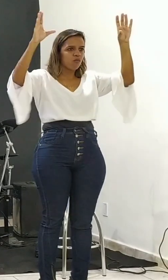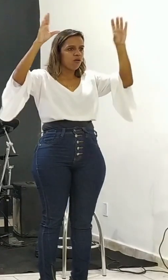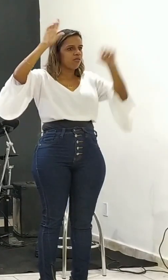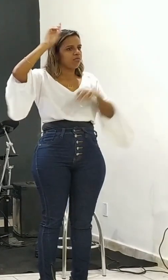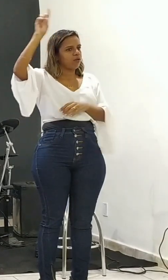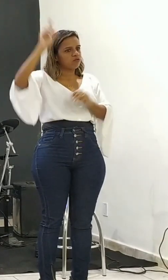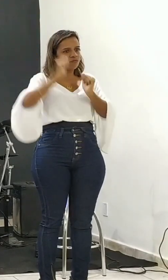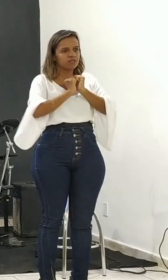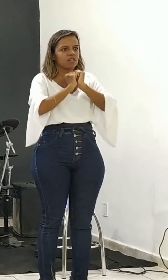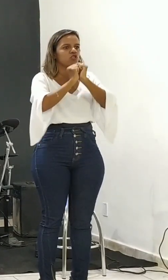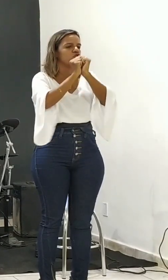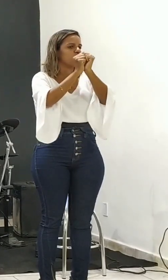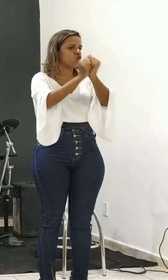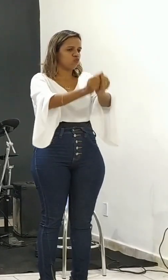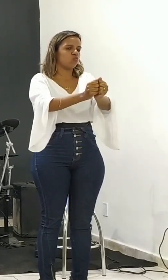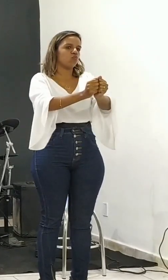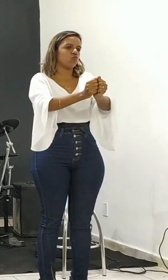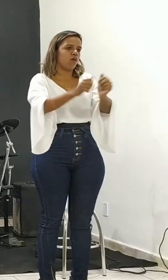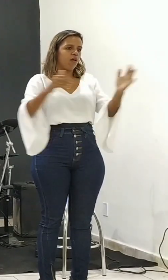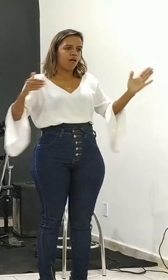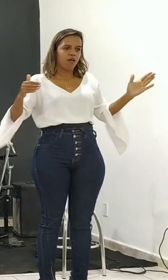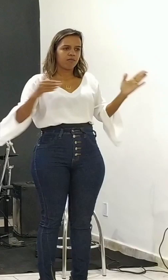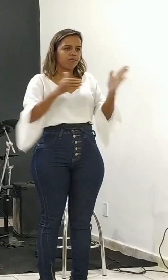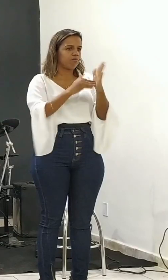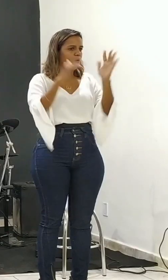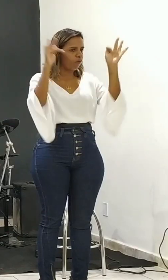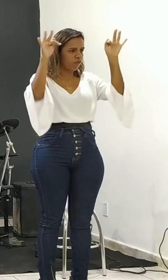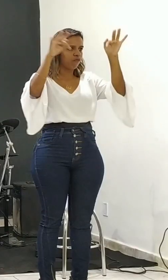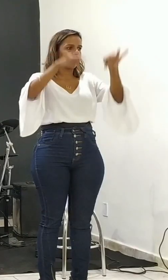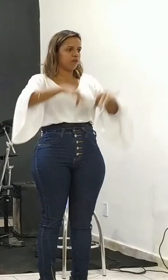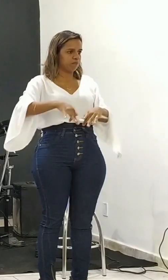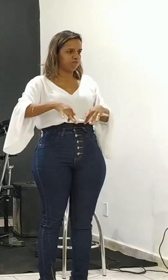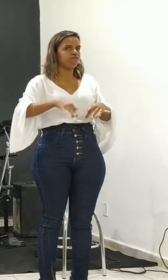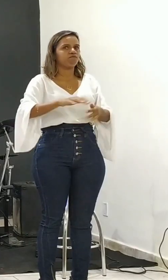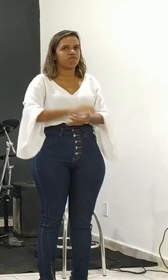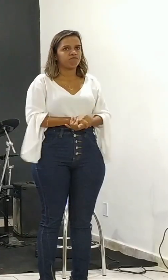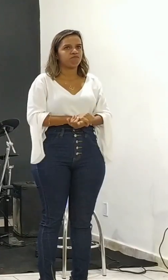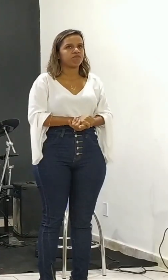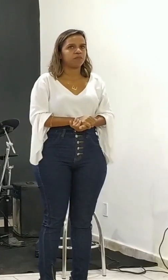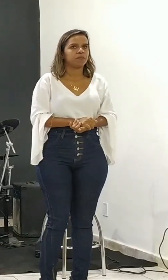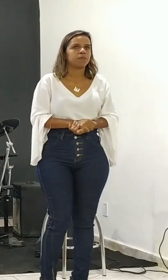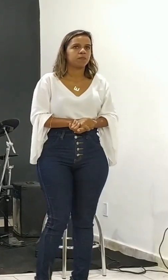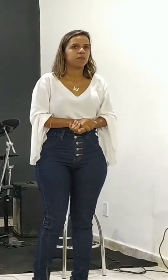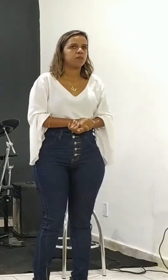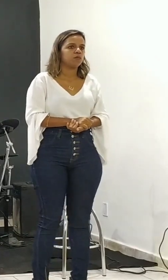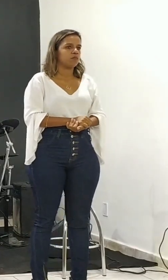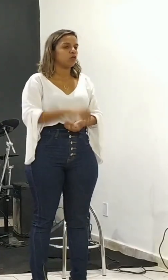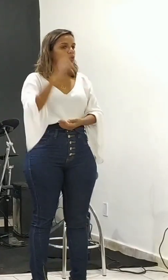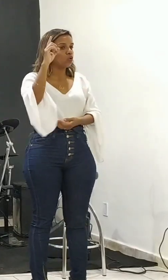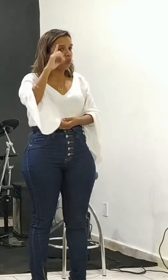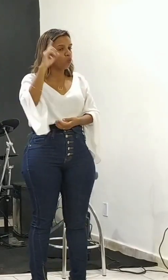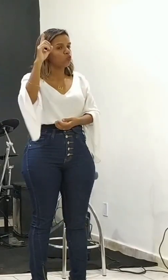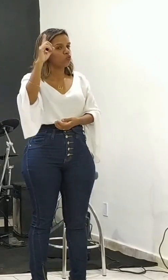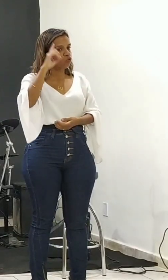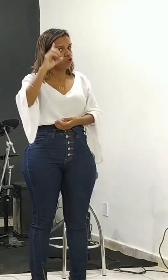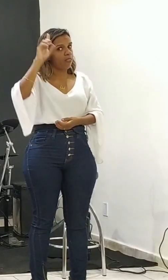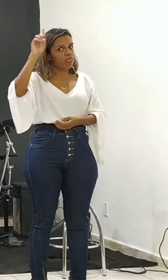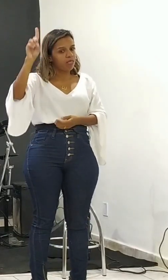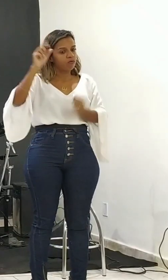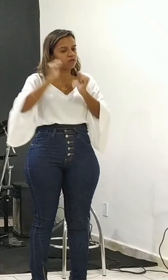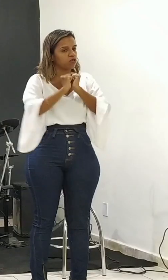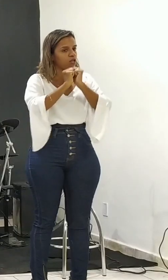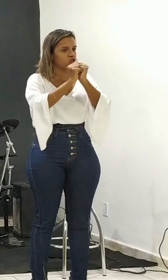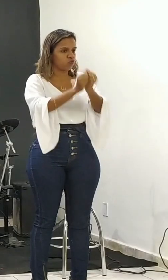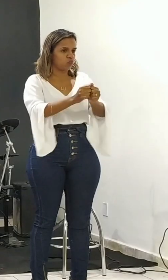contigo até a consumação do céu. Esse que estou convosco todos os dias. Quando você